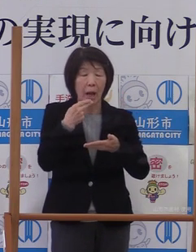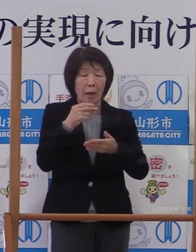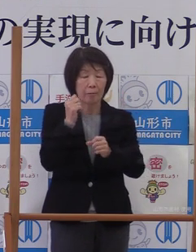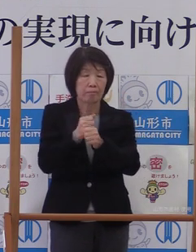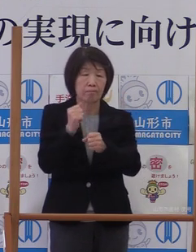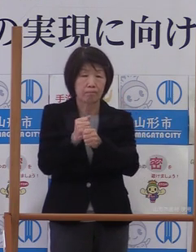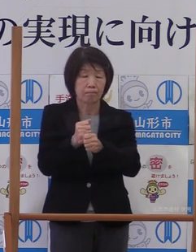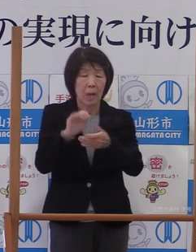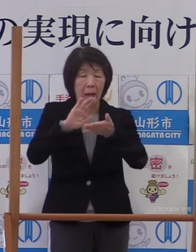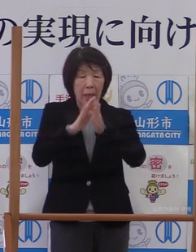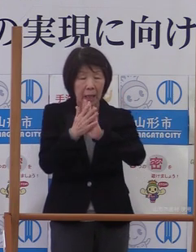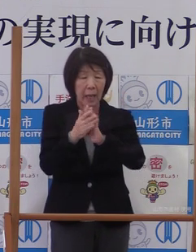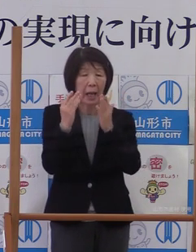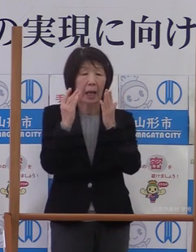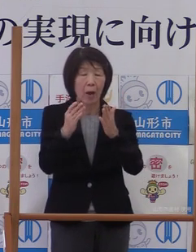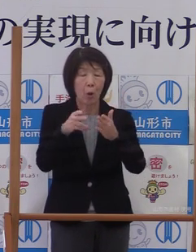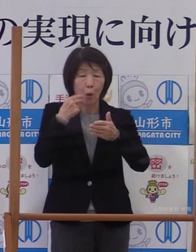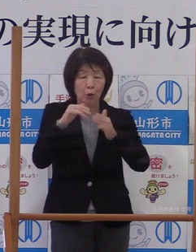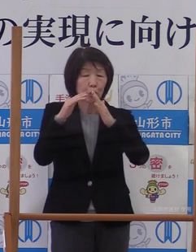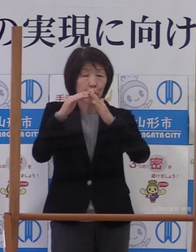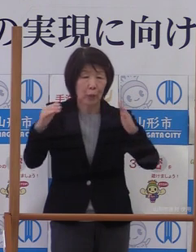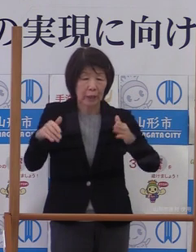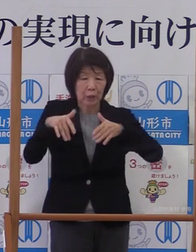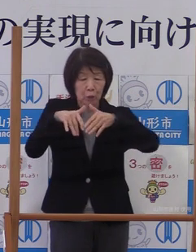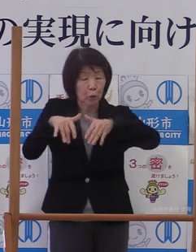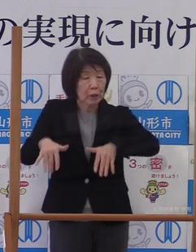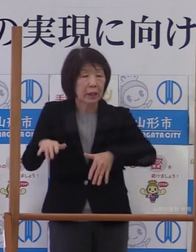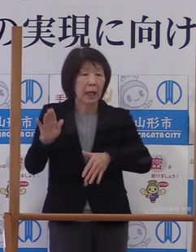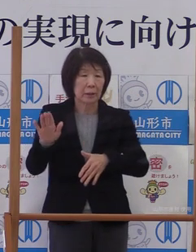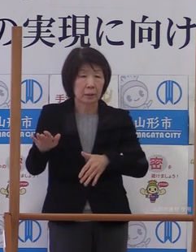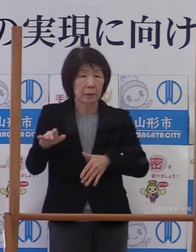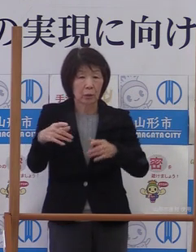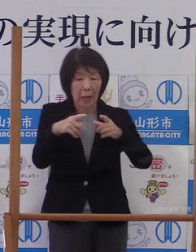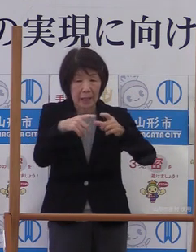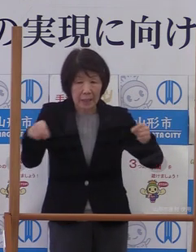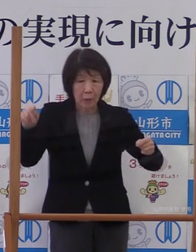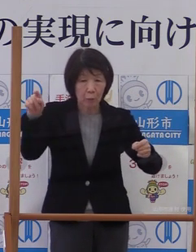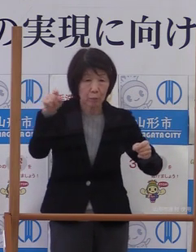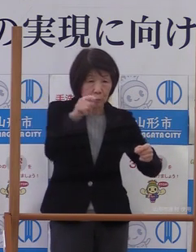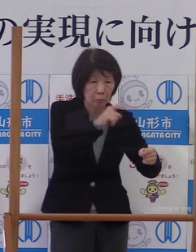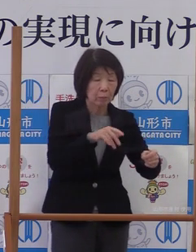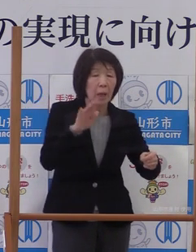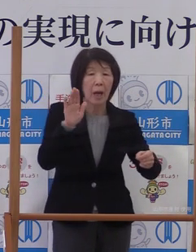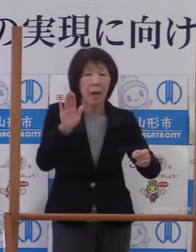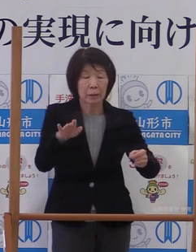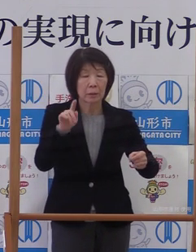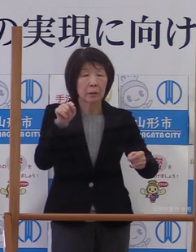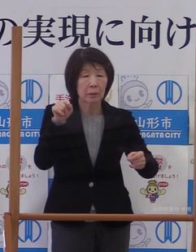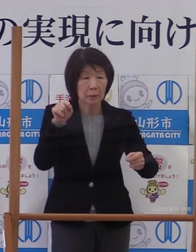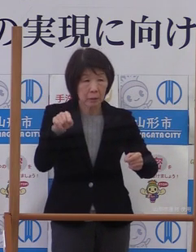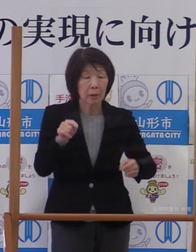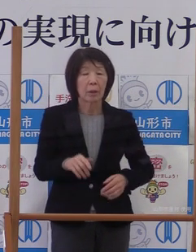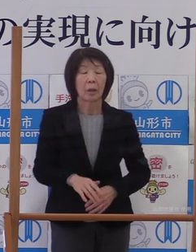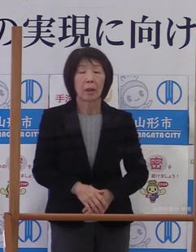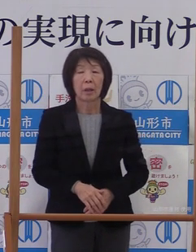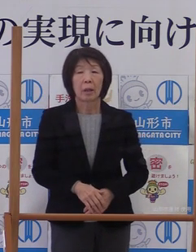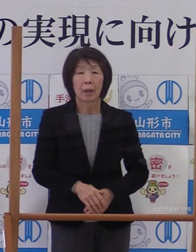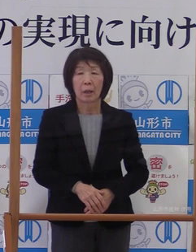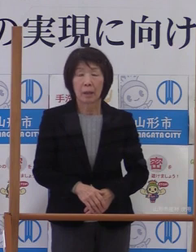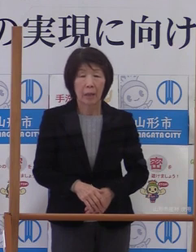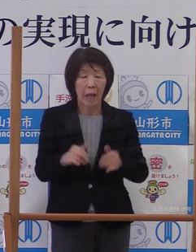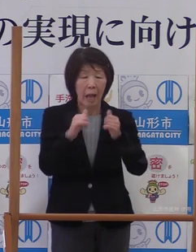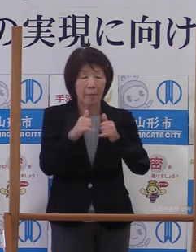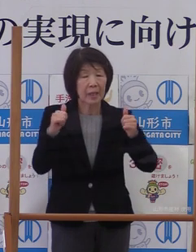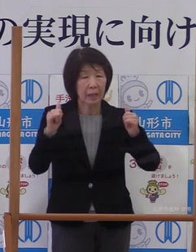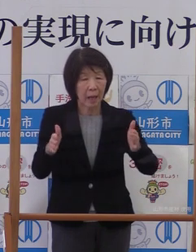学校給食会という組織がありまして、これは全国にあるようですけれども、そこが取りまとめをしてですね、民間